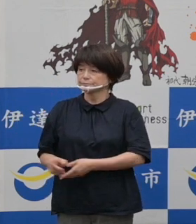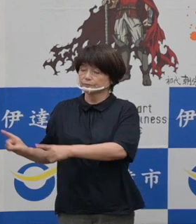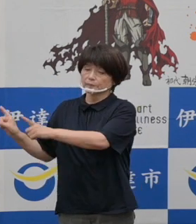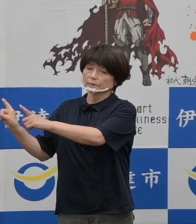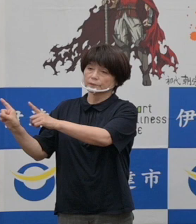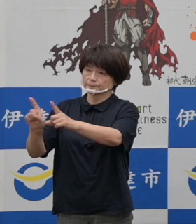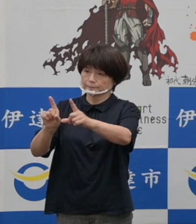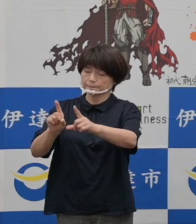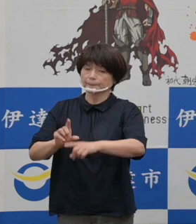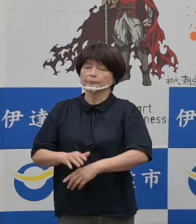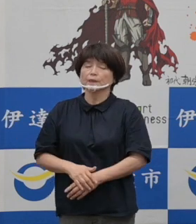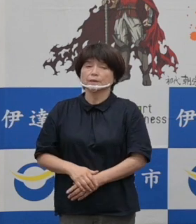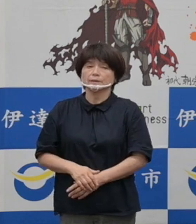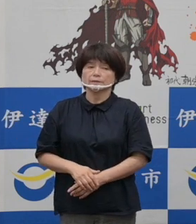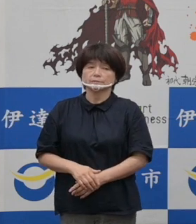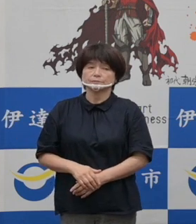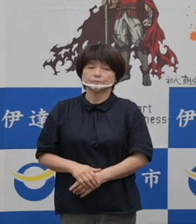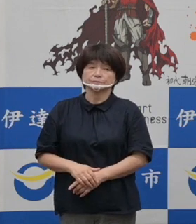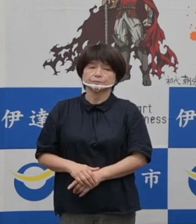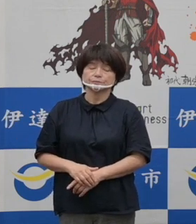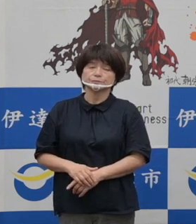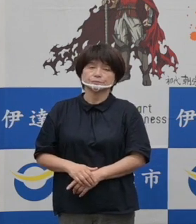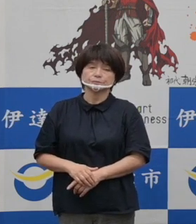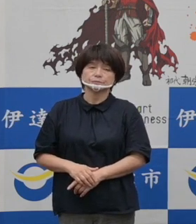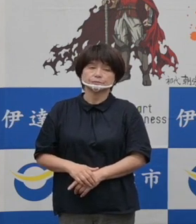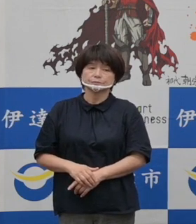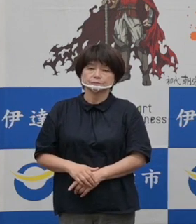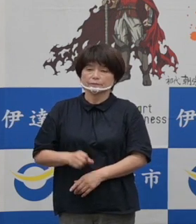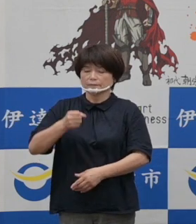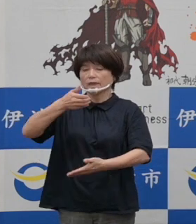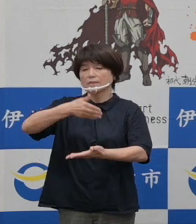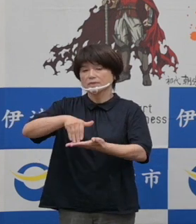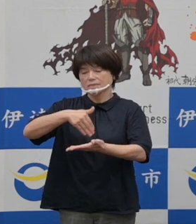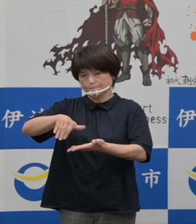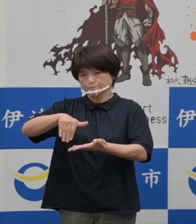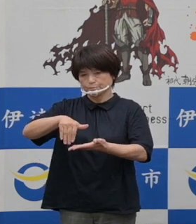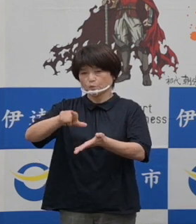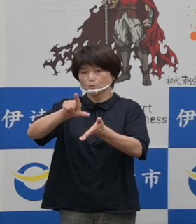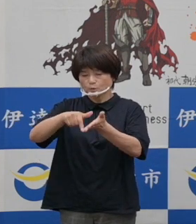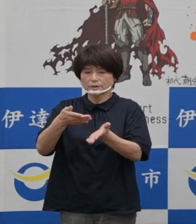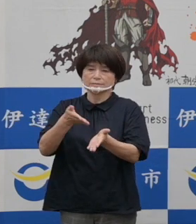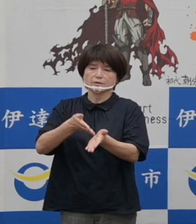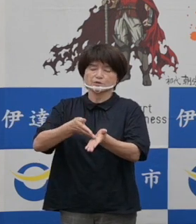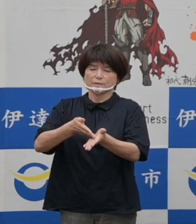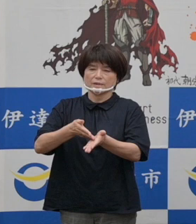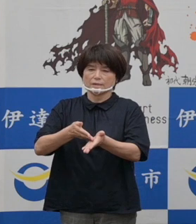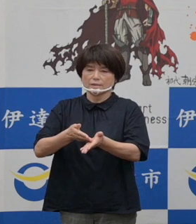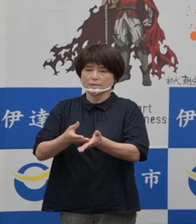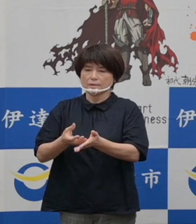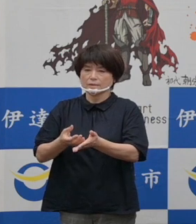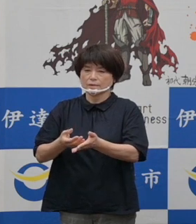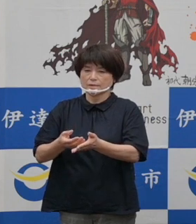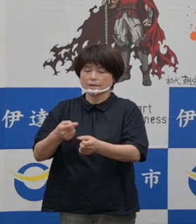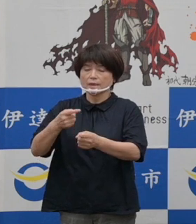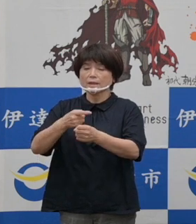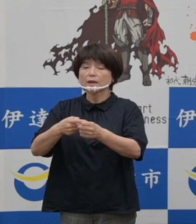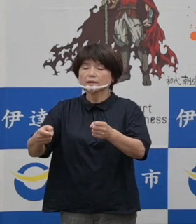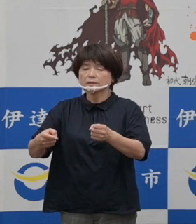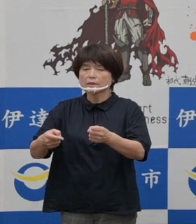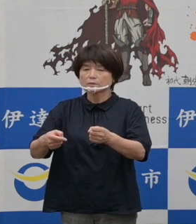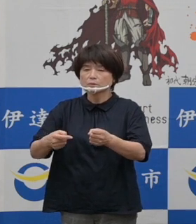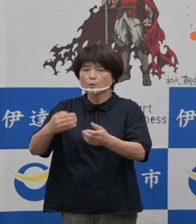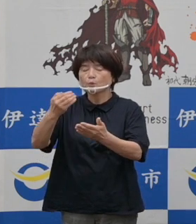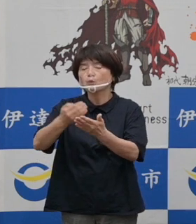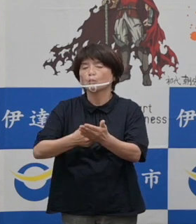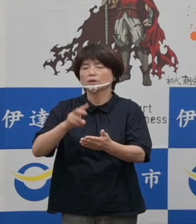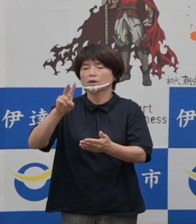最初にお答えいたします。決算の方でも説明いたしましたが、元年度末の決算として25億を予定してお